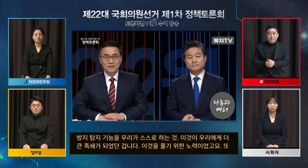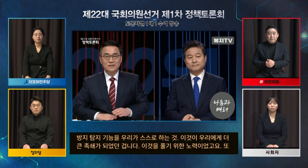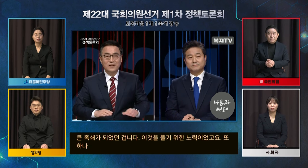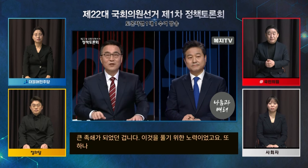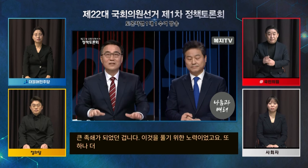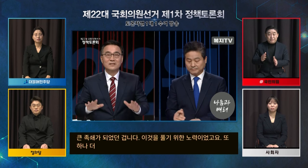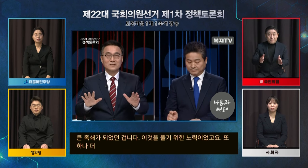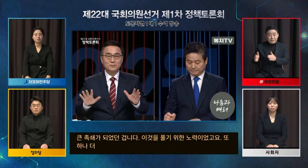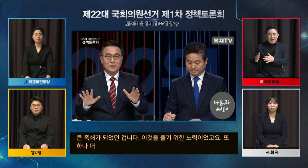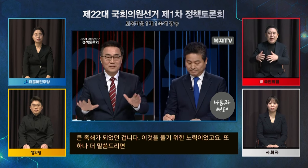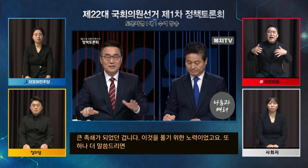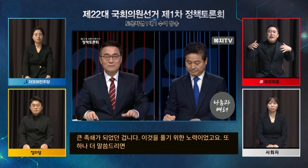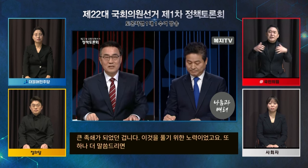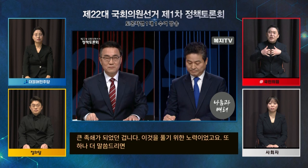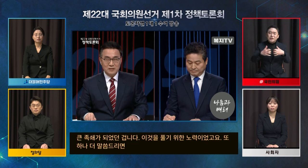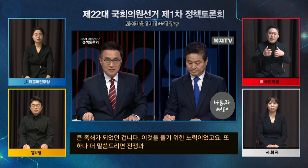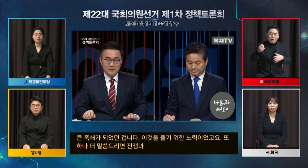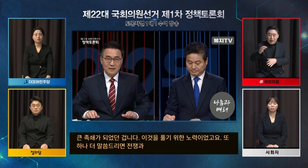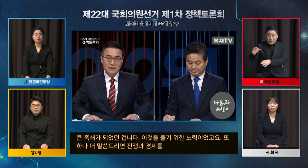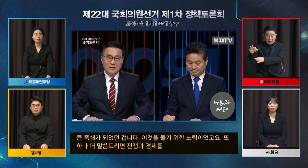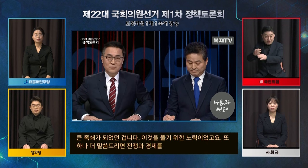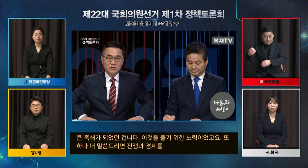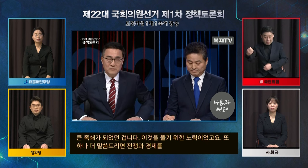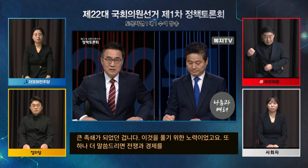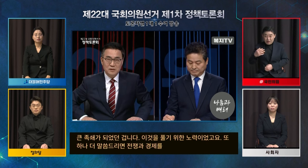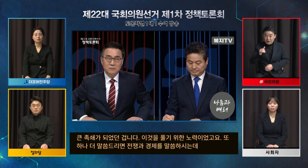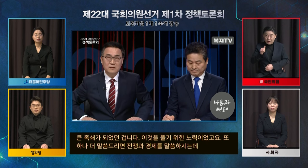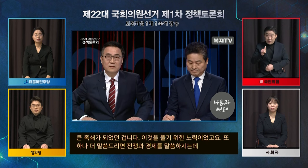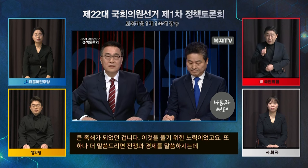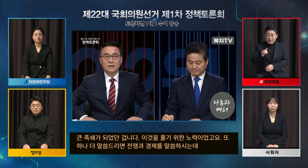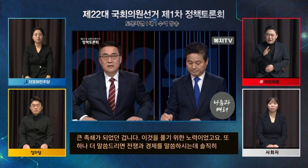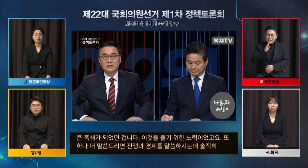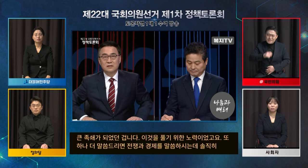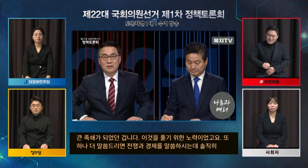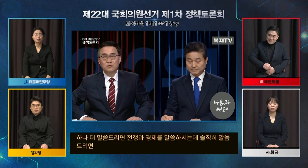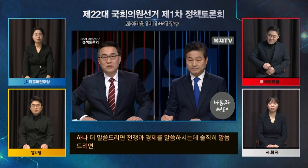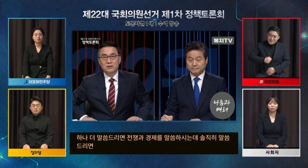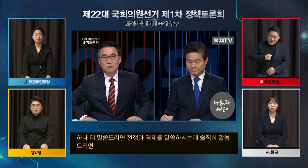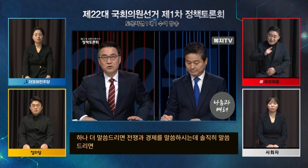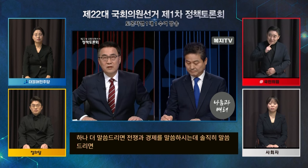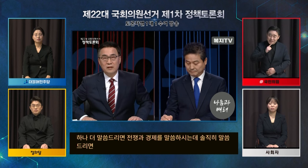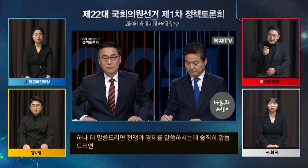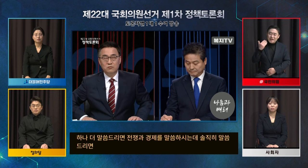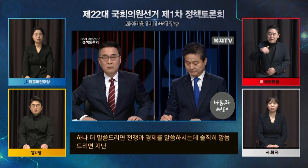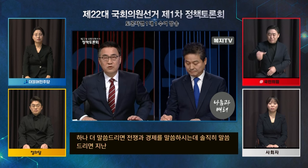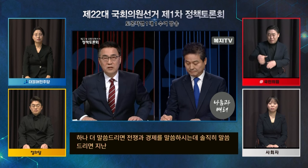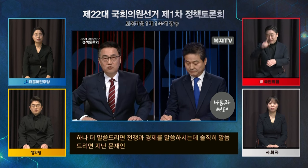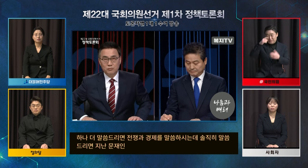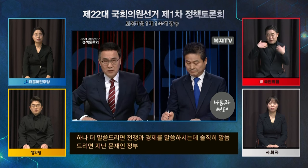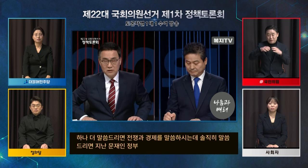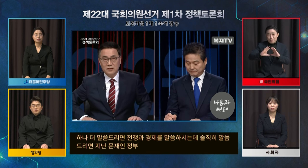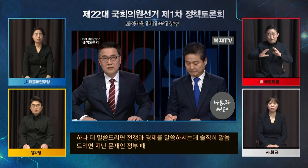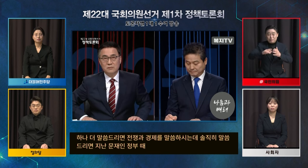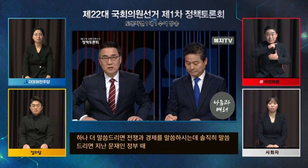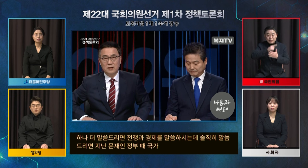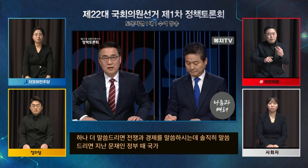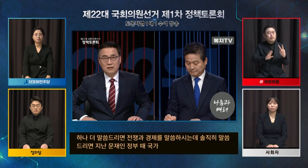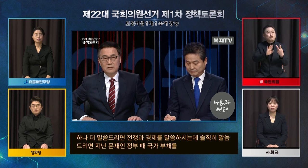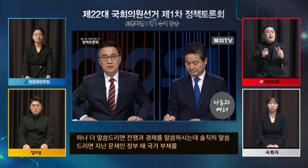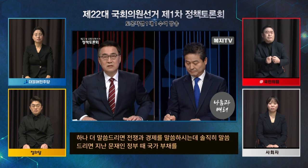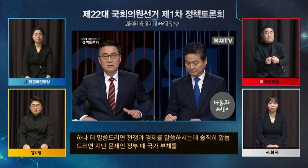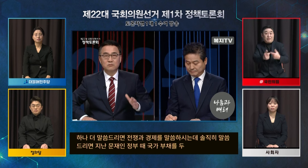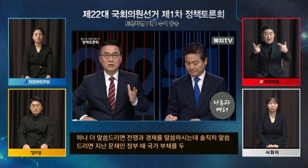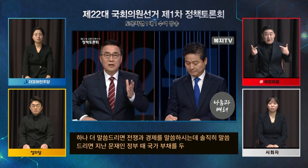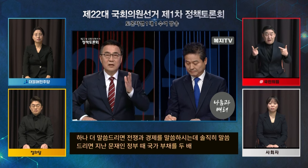전쟁과 경제를 말씀하시는데 솔직히 말씀드리면 지난 문재인 정부 때 국가 부채를 2배 느리지 않았습니까?